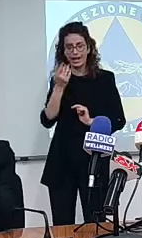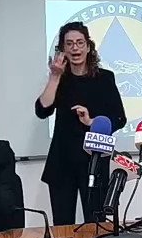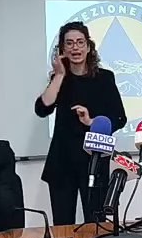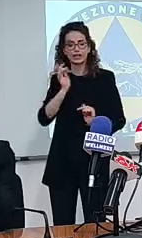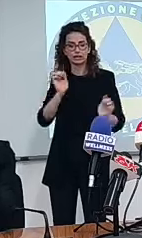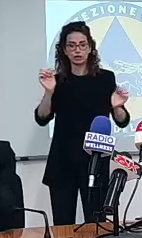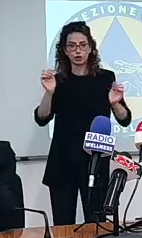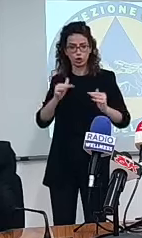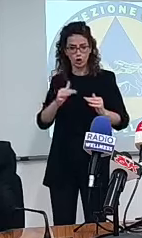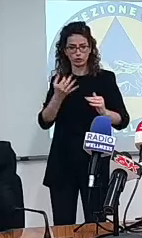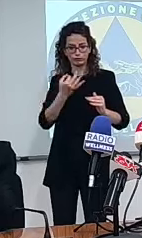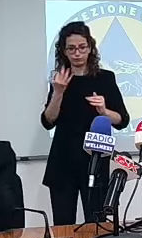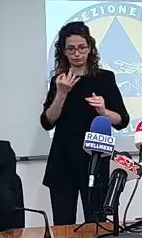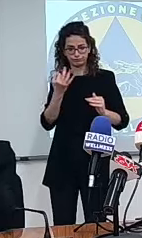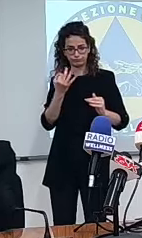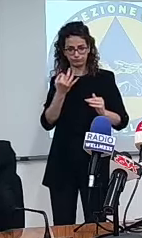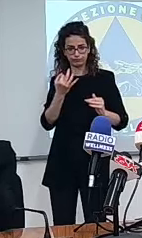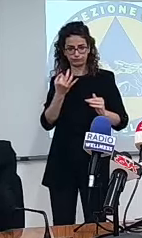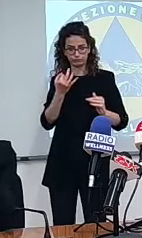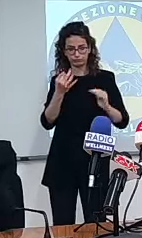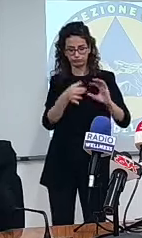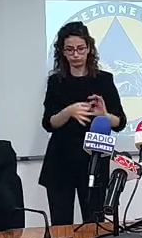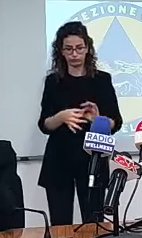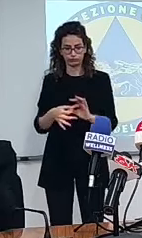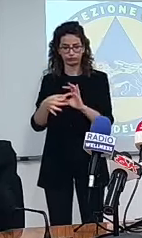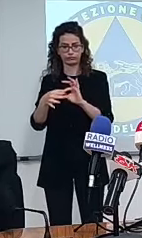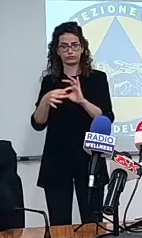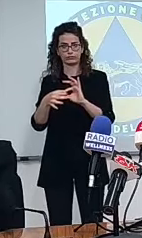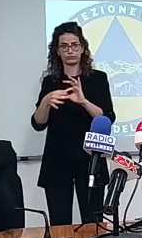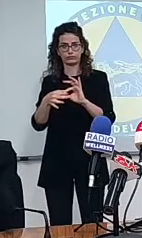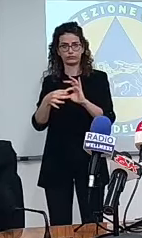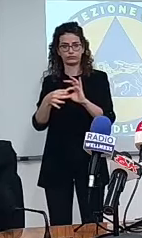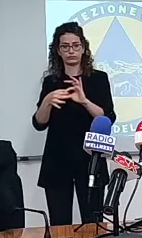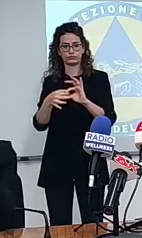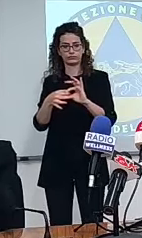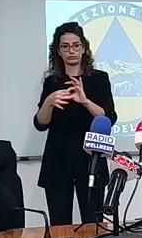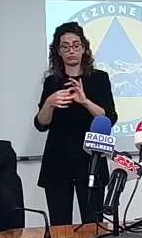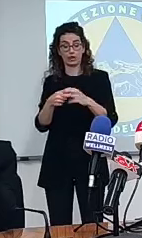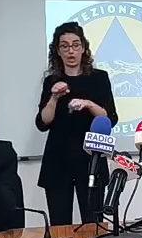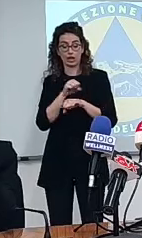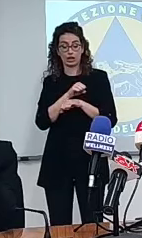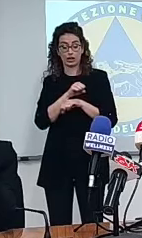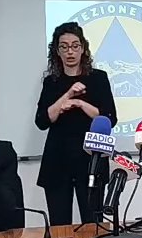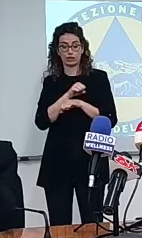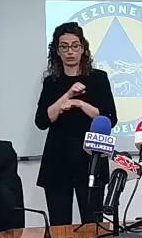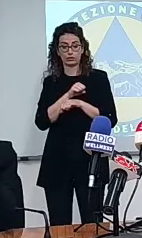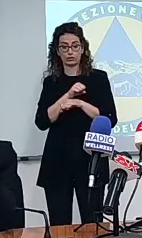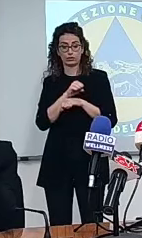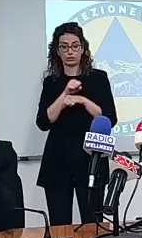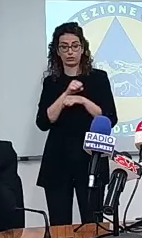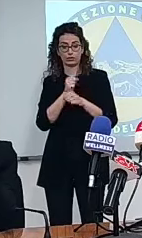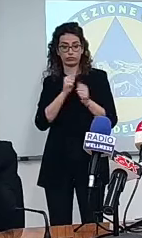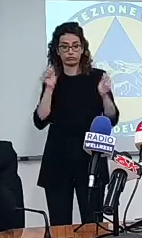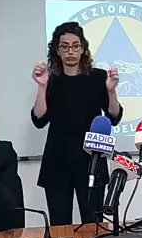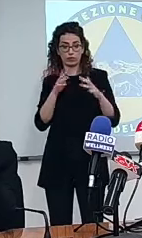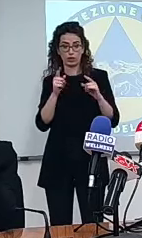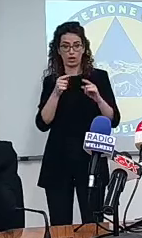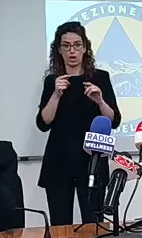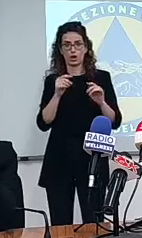assembramenti. Per la proprietà transitiva a me risulta che ci si assembri di giorno più che di